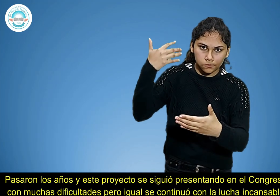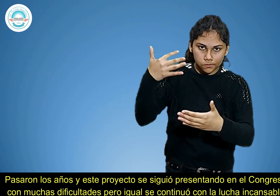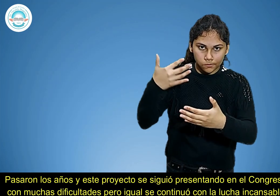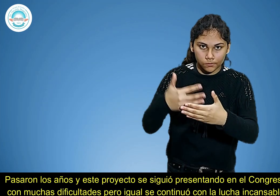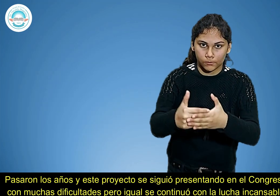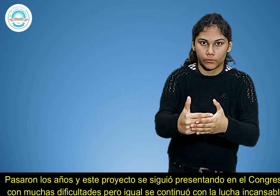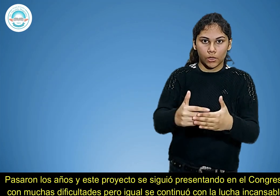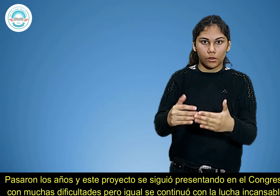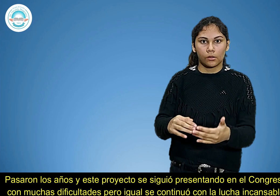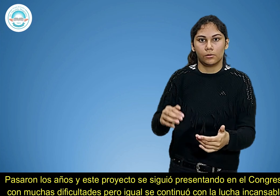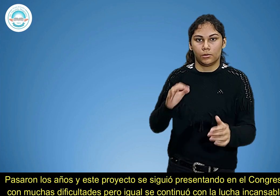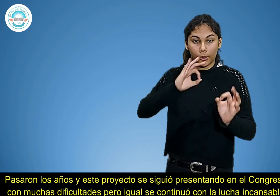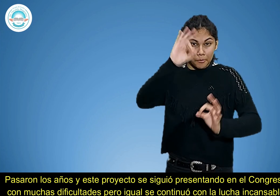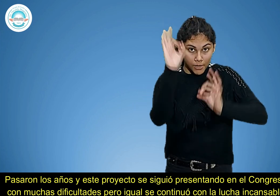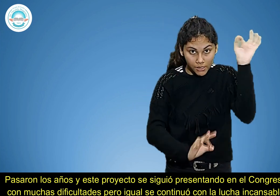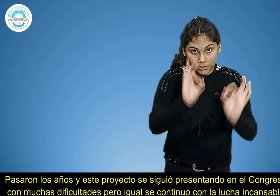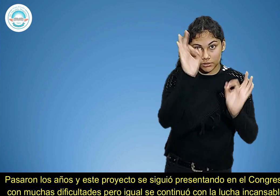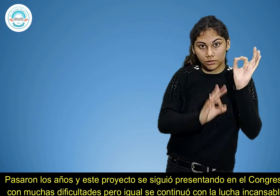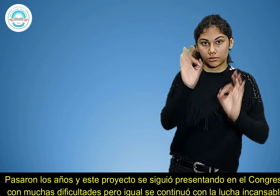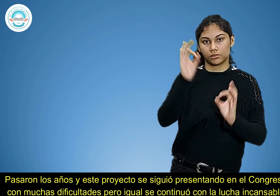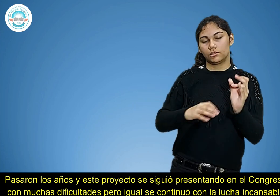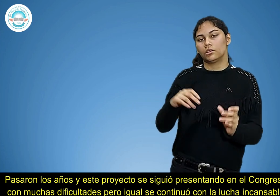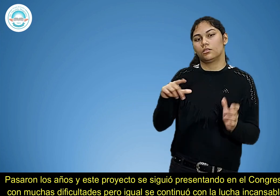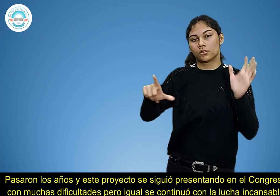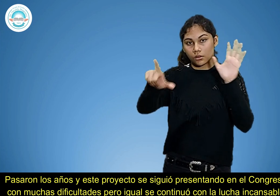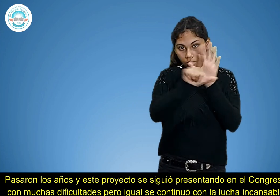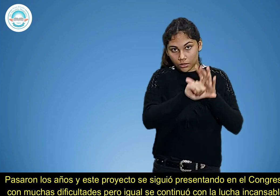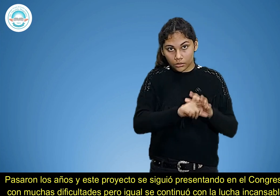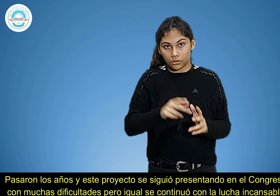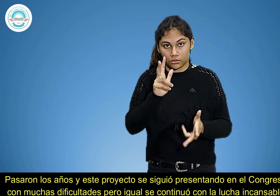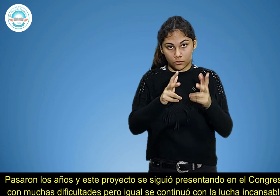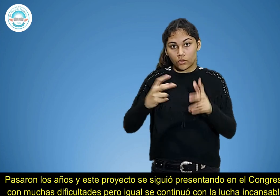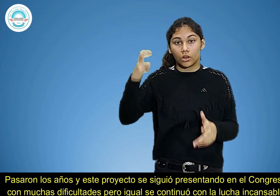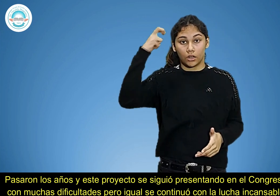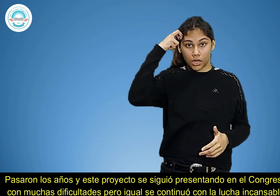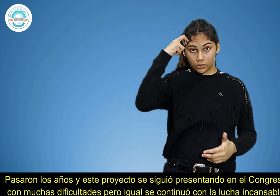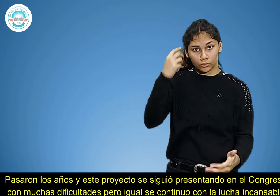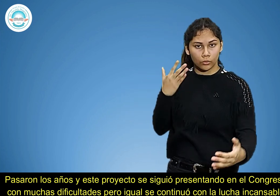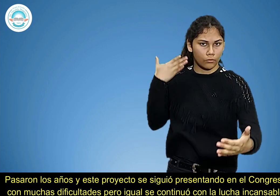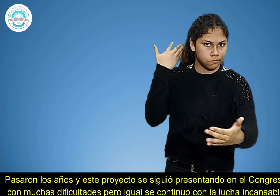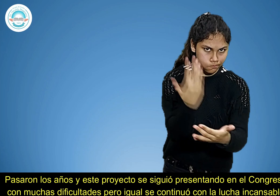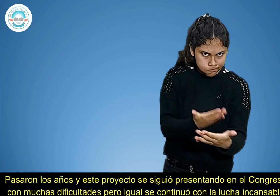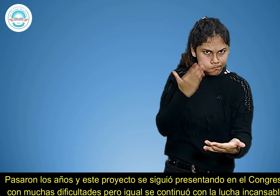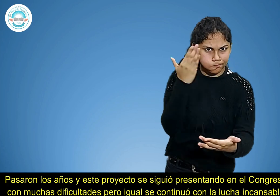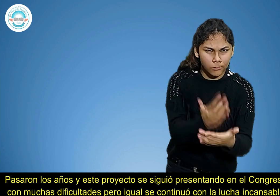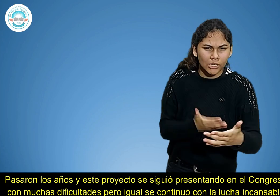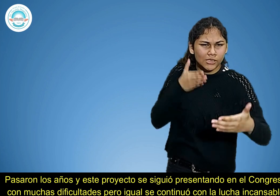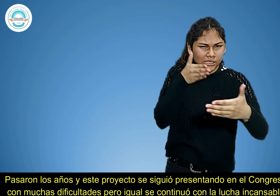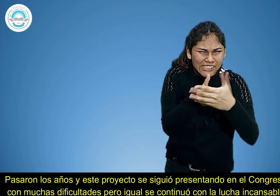y este proyecto se siguió presentando en el Congreso con muchas dificultades,